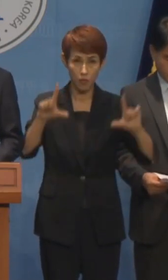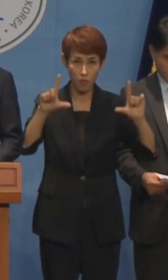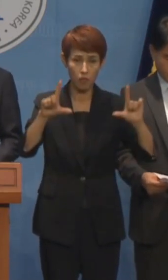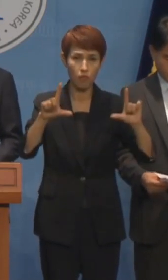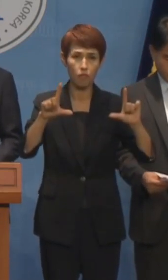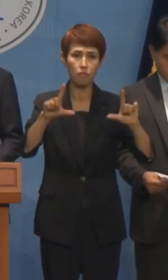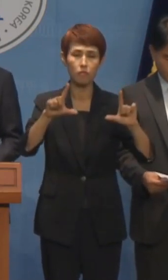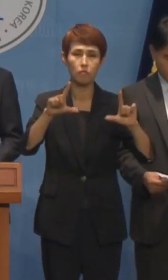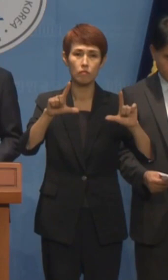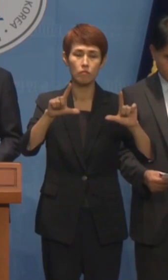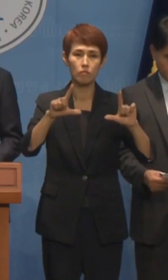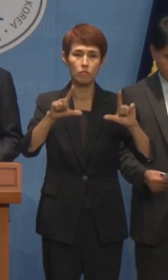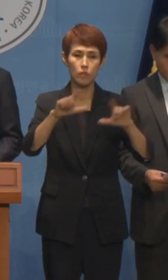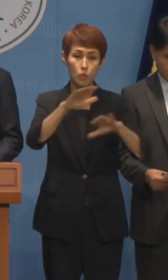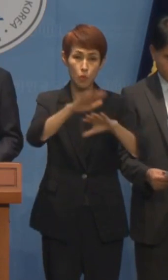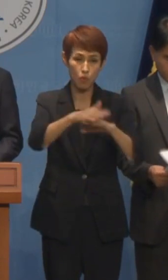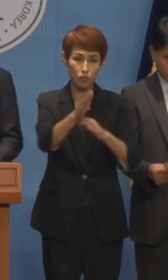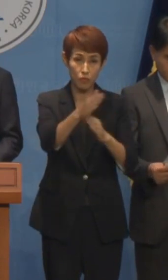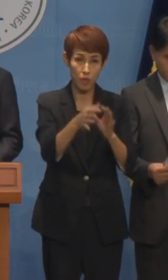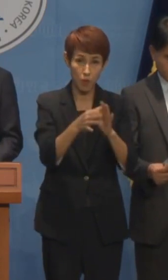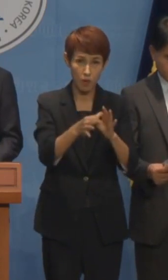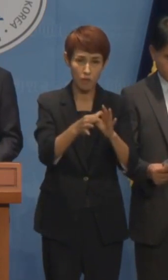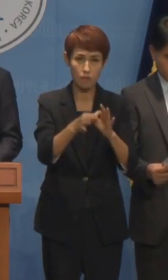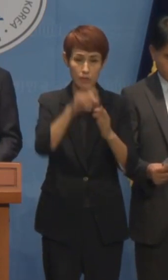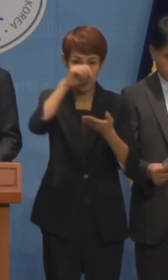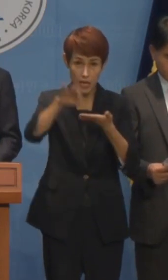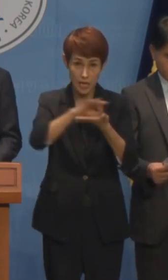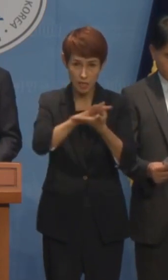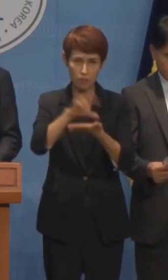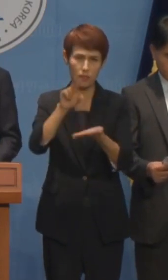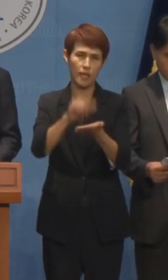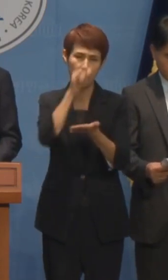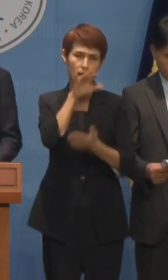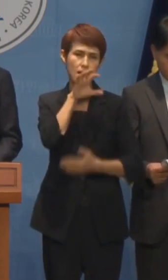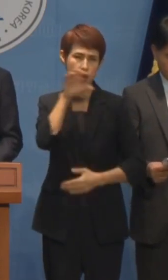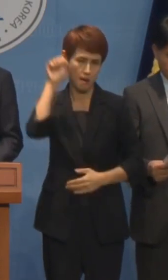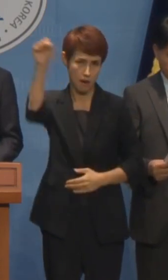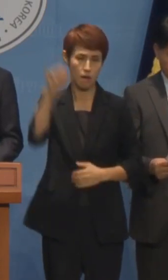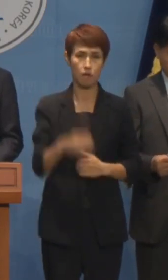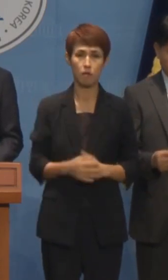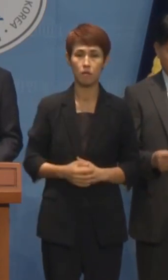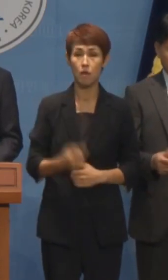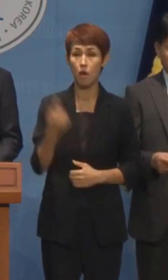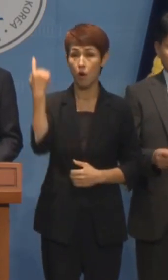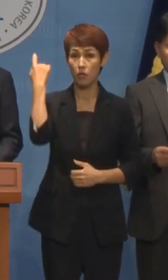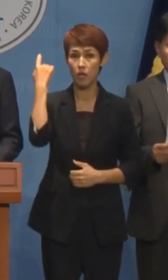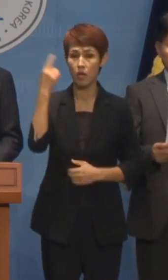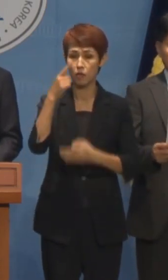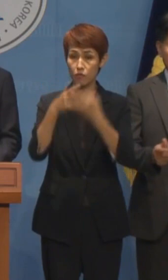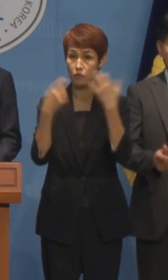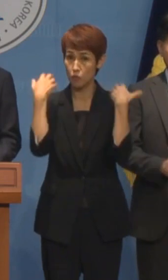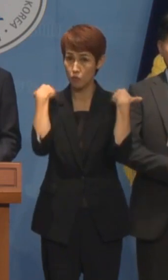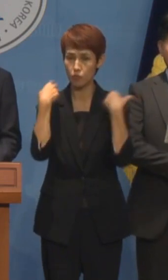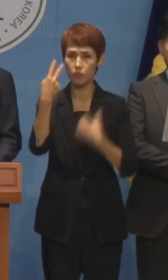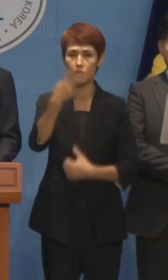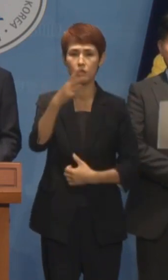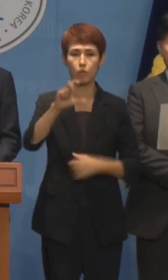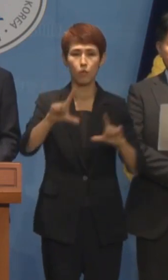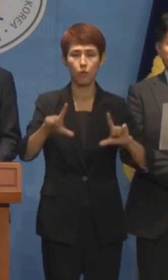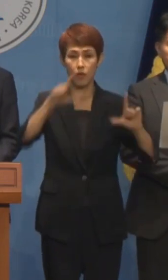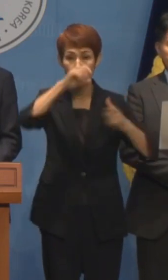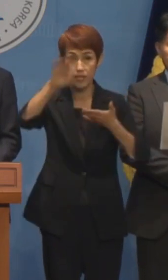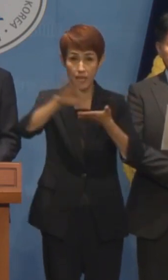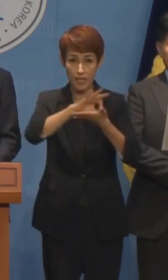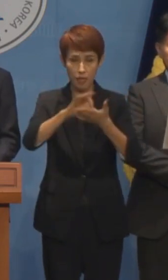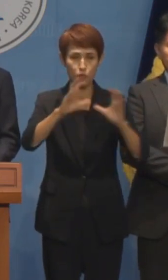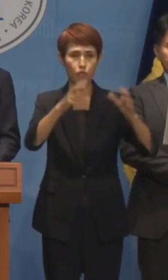분야 예산안을 강력히 규탄한다. 어제 윤석열 정부는 2025년 예산안을